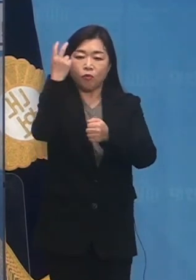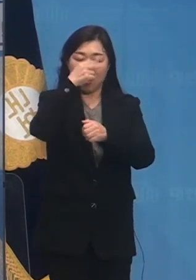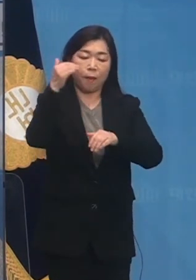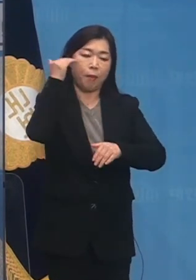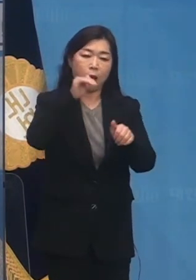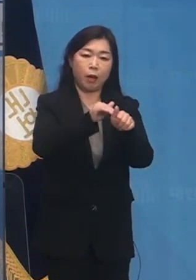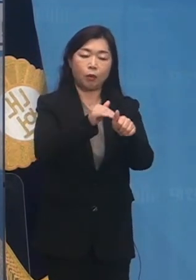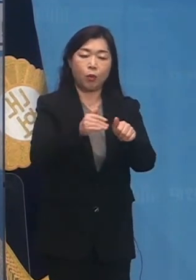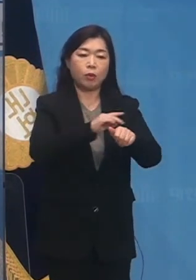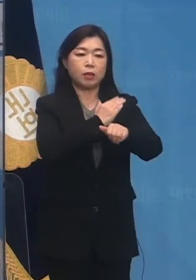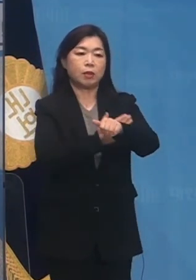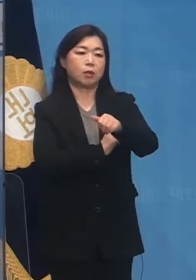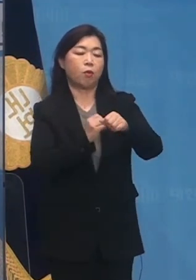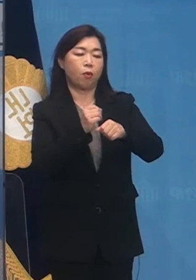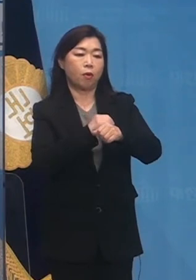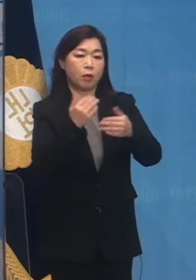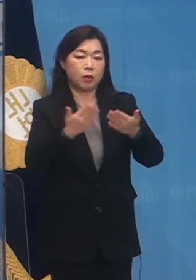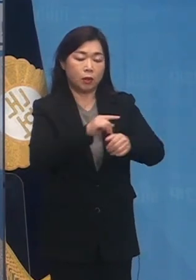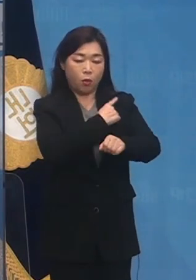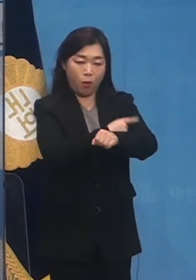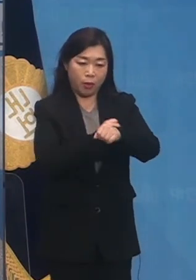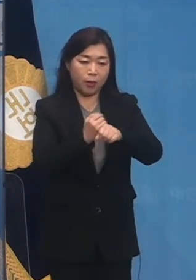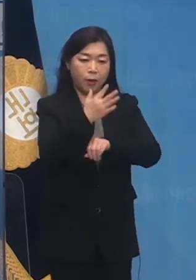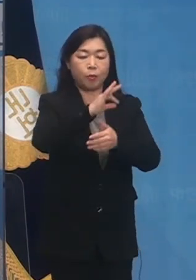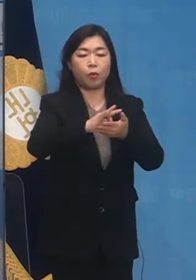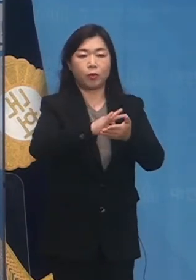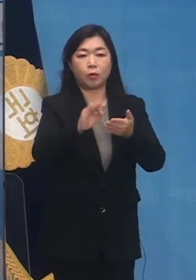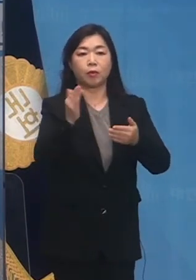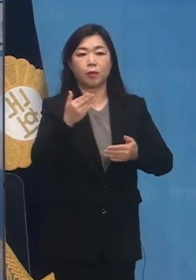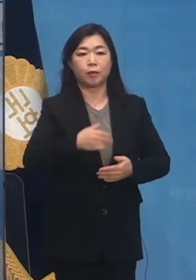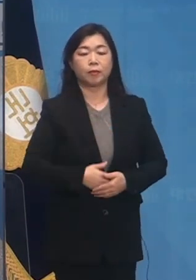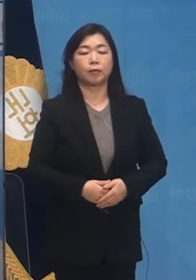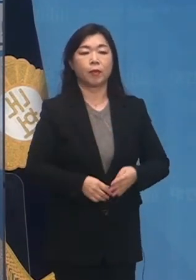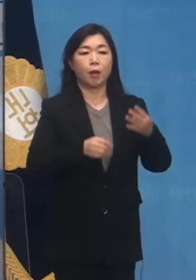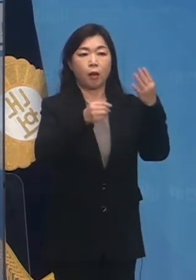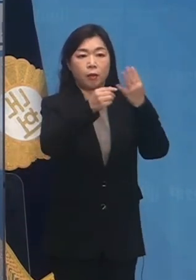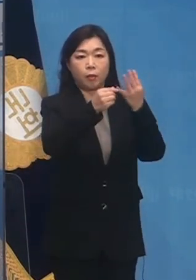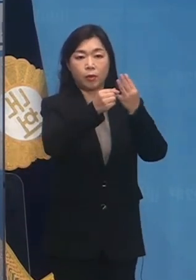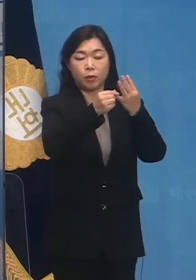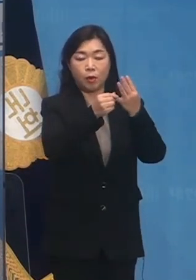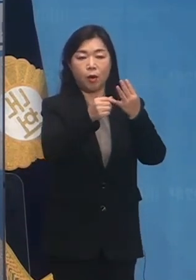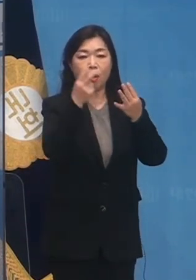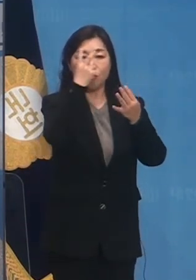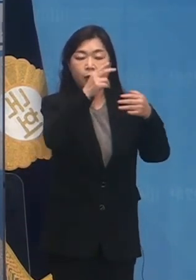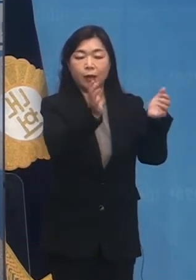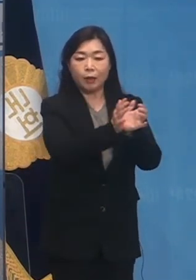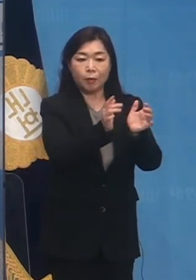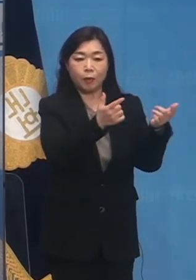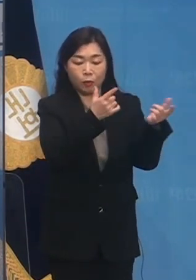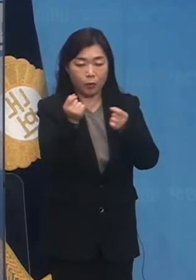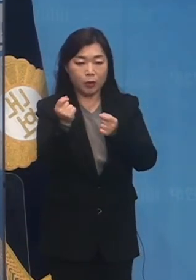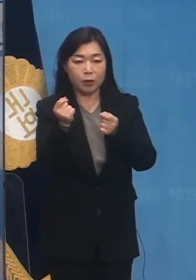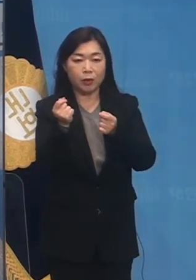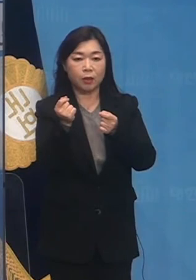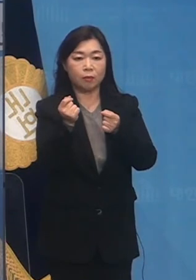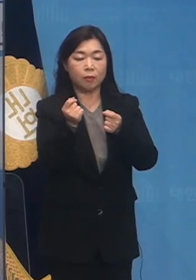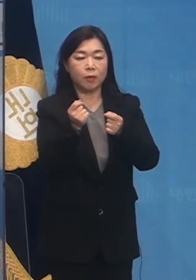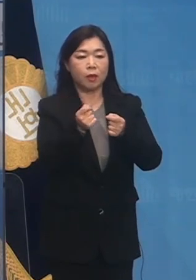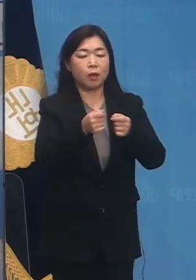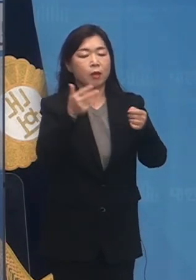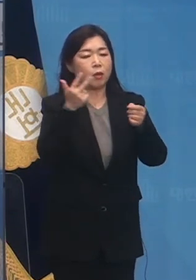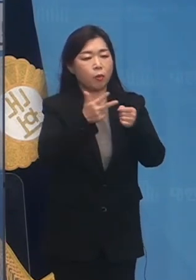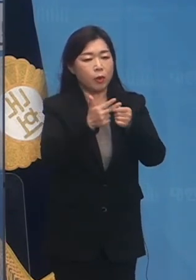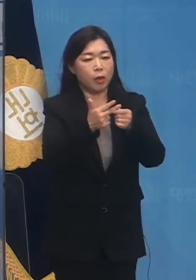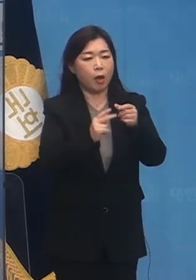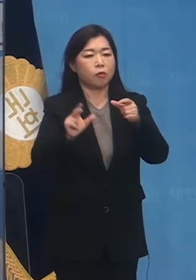방해, 직권 남용이라고 생각됩니다. 네 번째로 수사팀이 일치해서